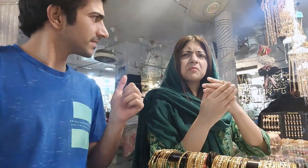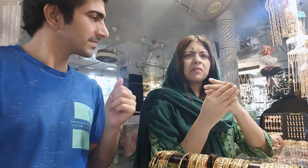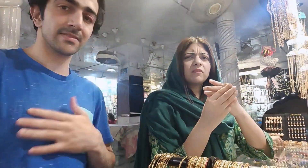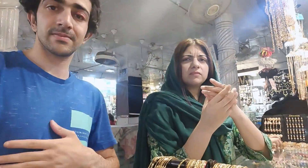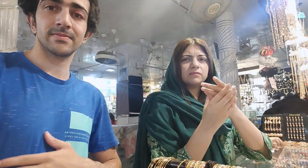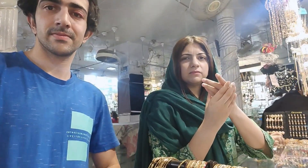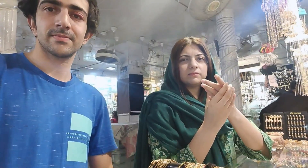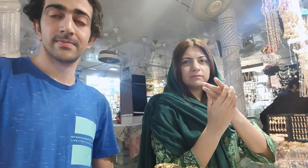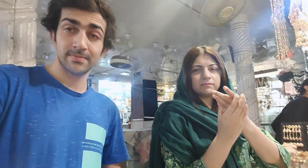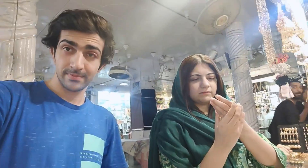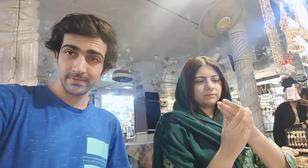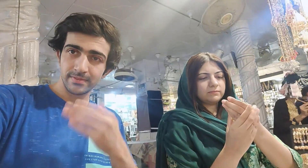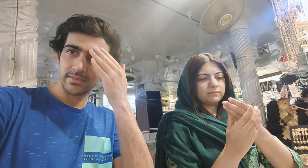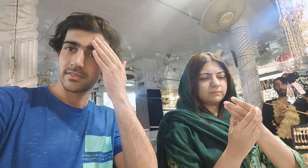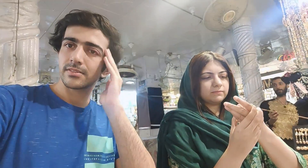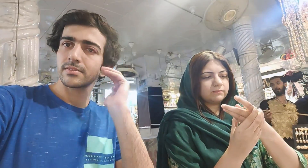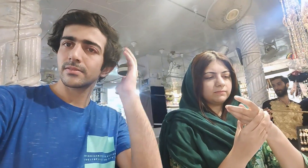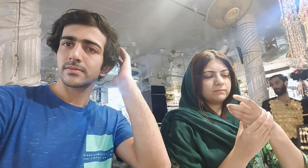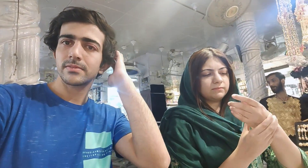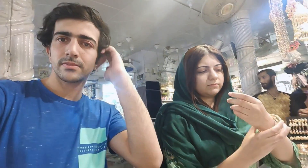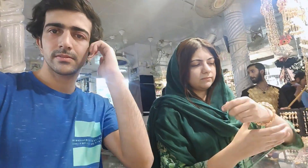वो लड़की आ रही है बीच में, नहीं रहने तो छोड़ो।